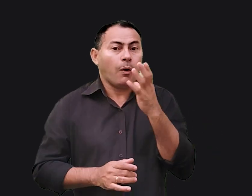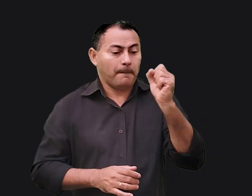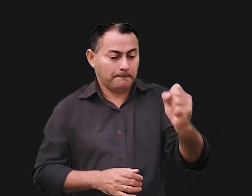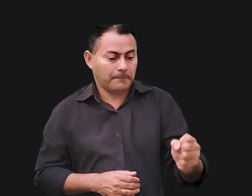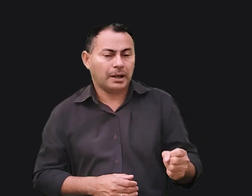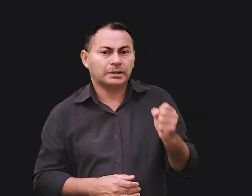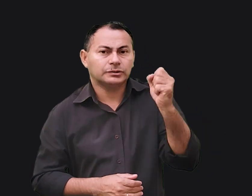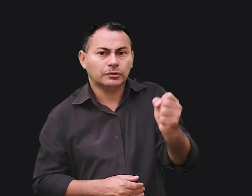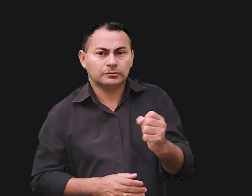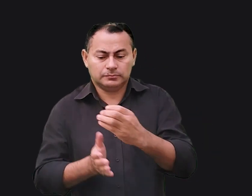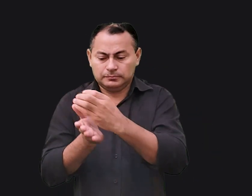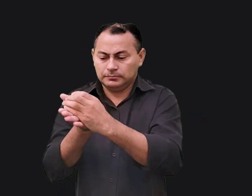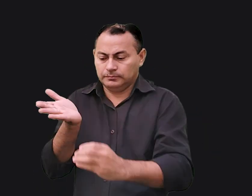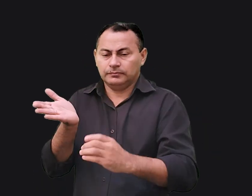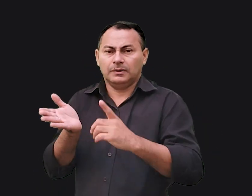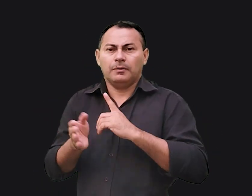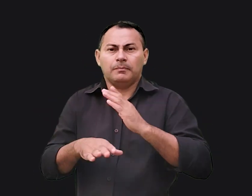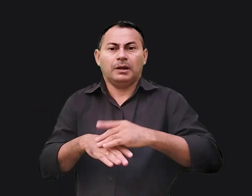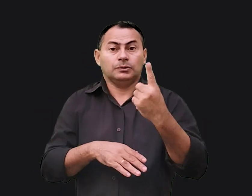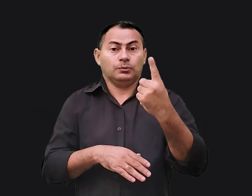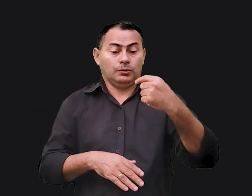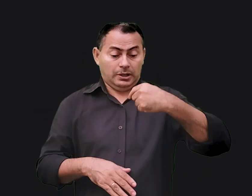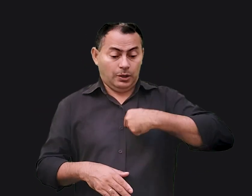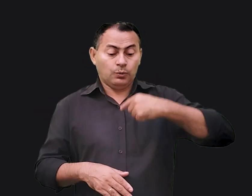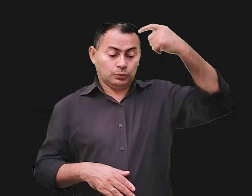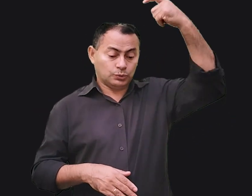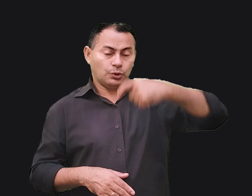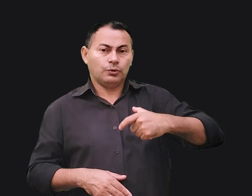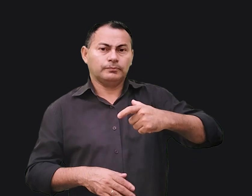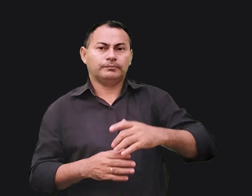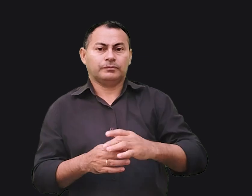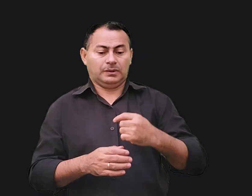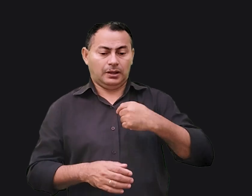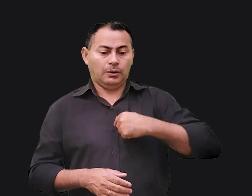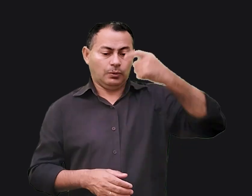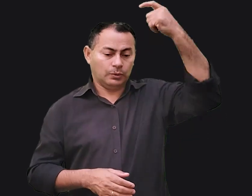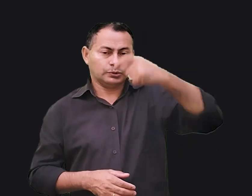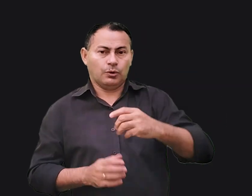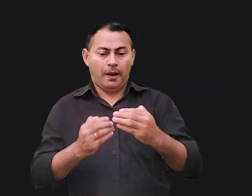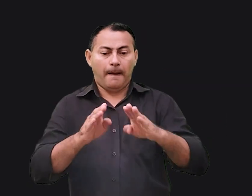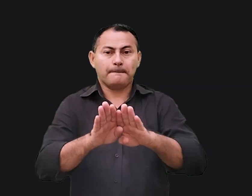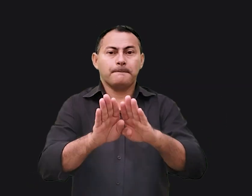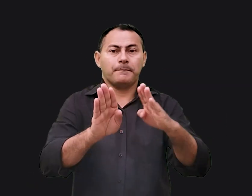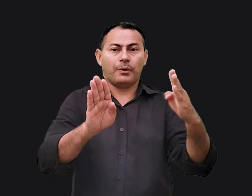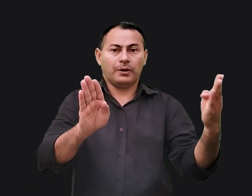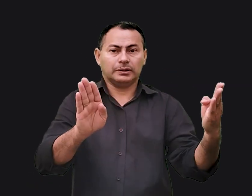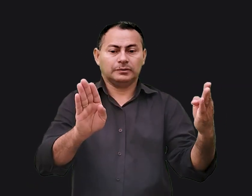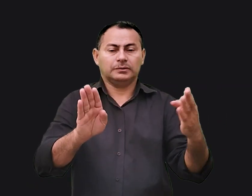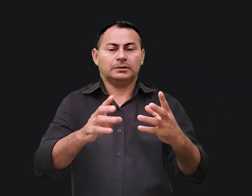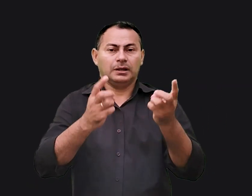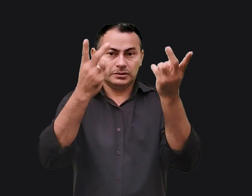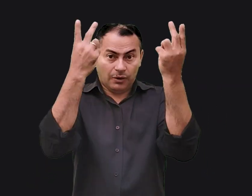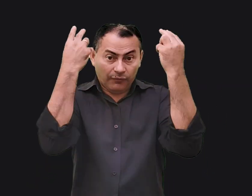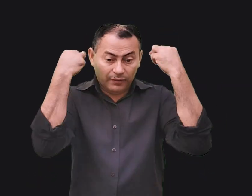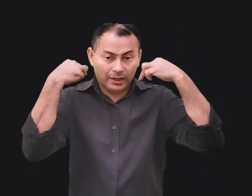pastor. Nesse capítulo temos mais um Eu Sou de Jesus. Eu sou a porta das